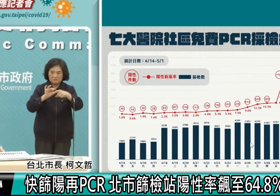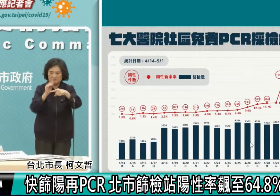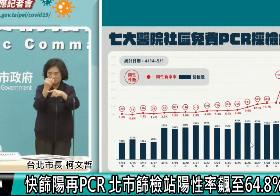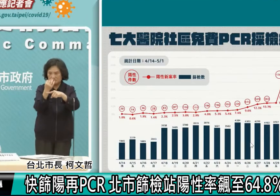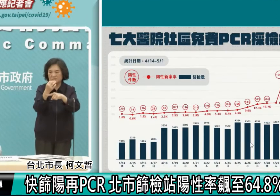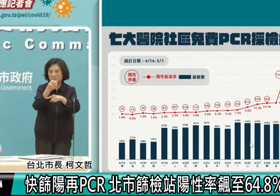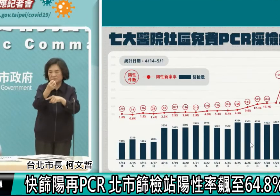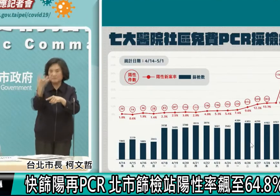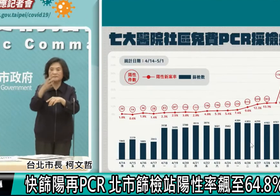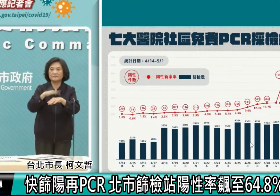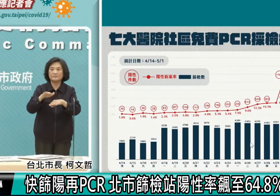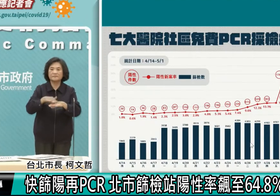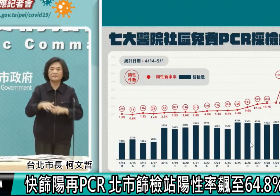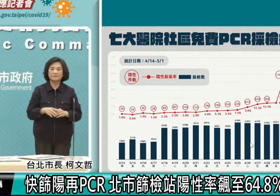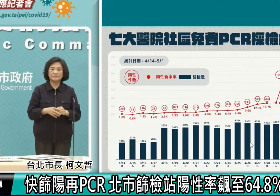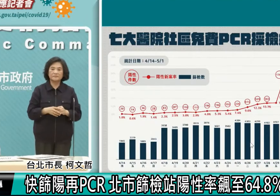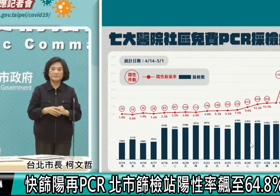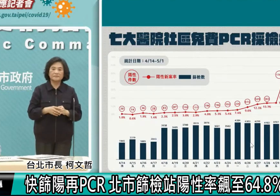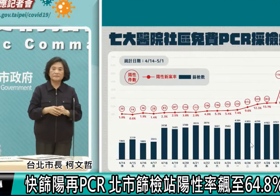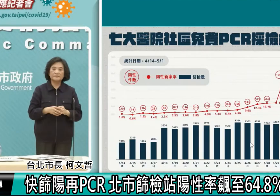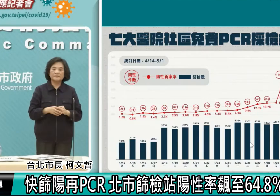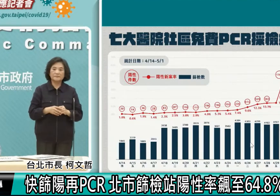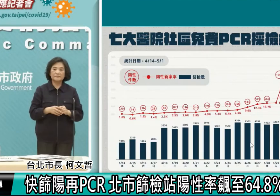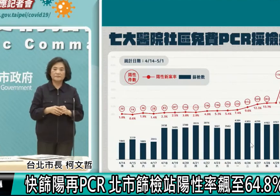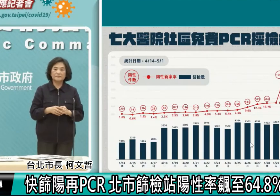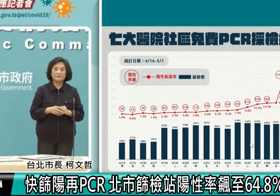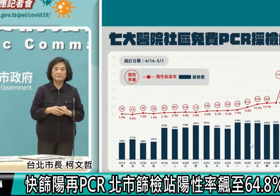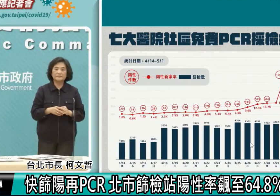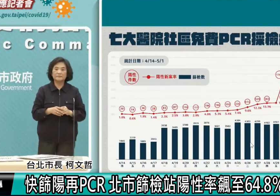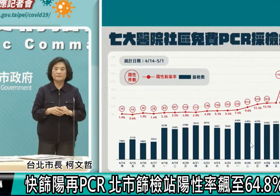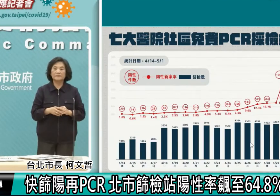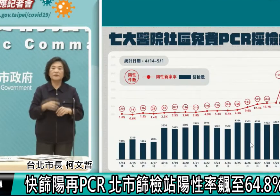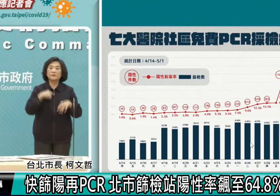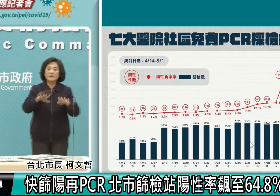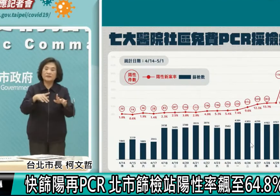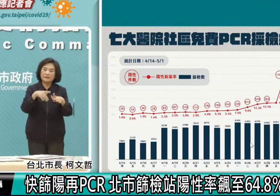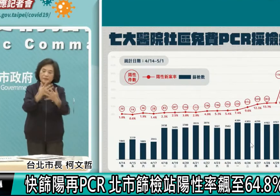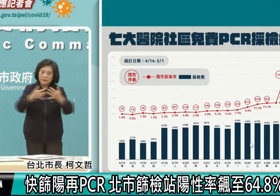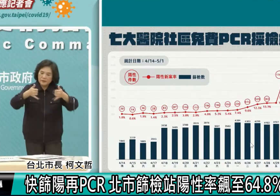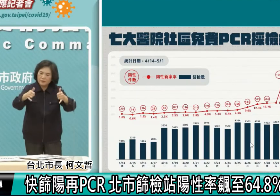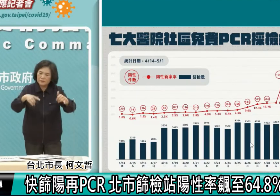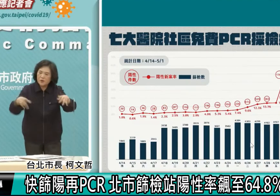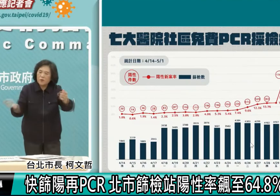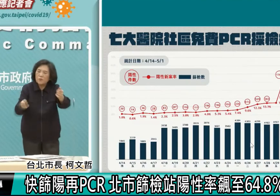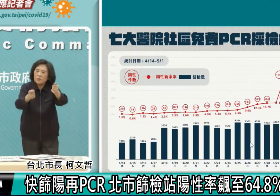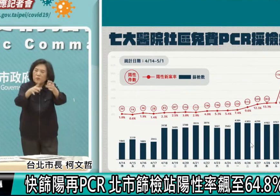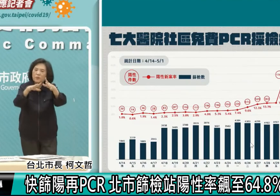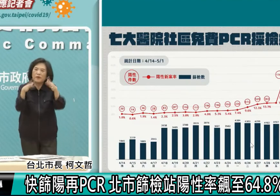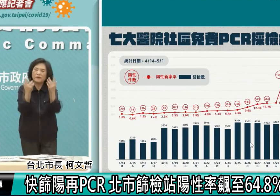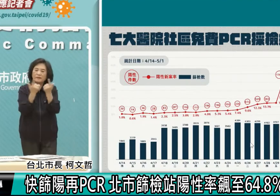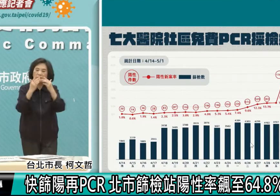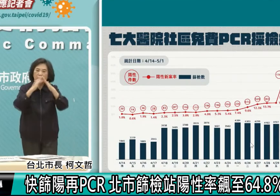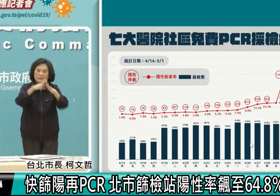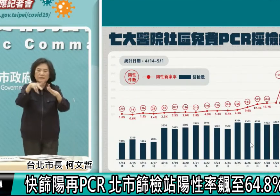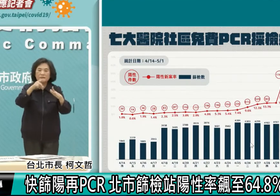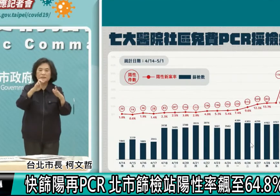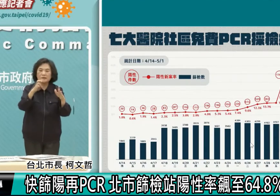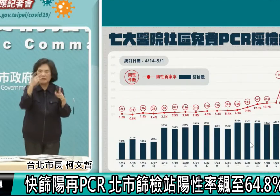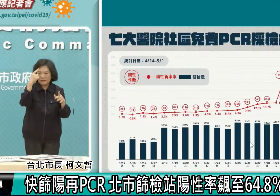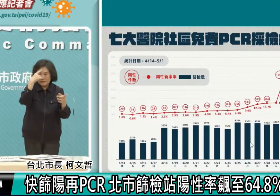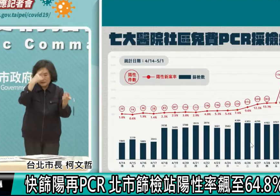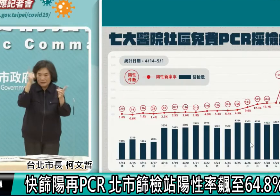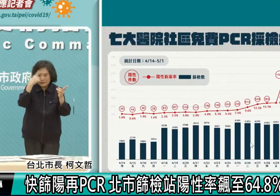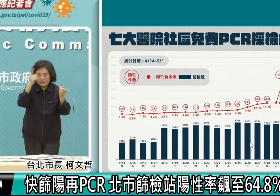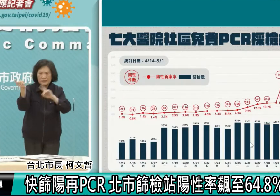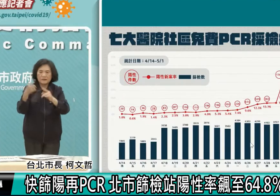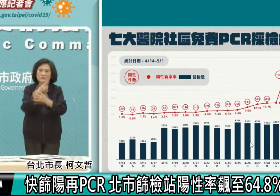讲哦，这个。因为我看到网络，你知道在造谣说什么台北市 PCR 一天只有